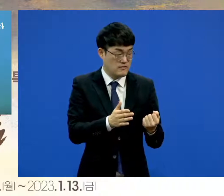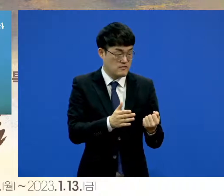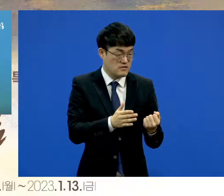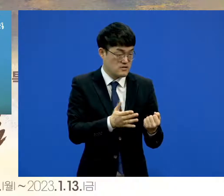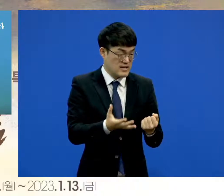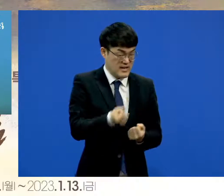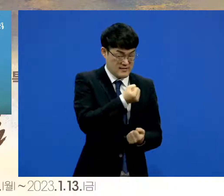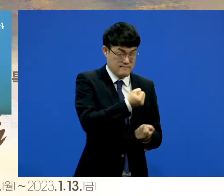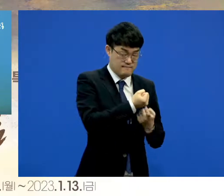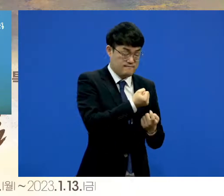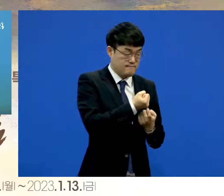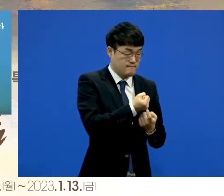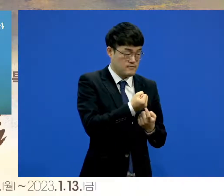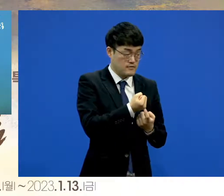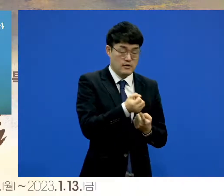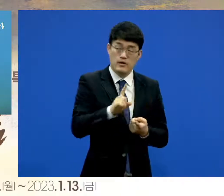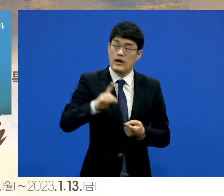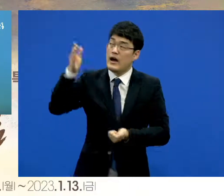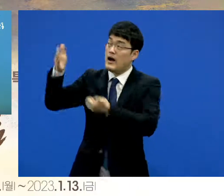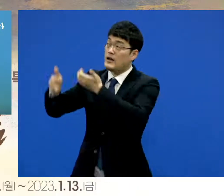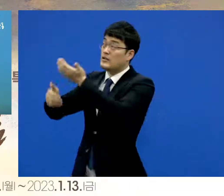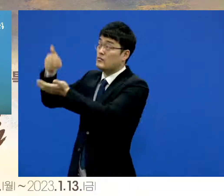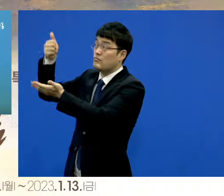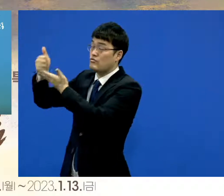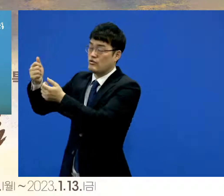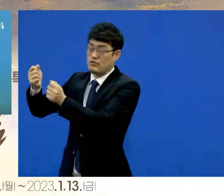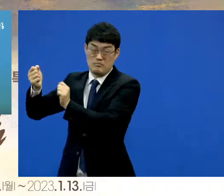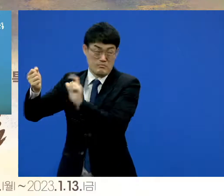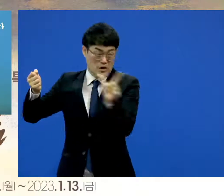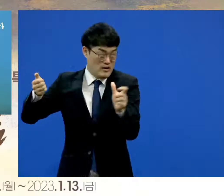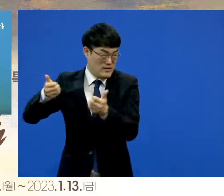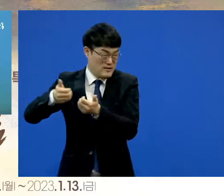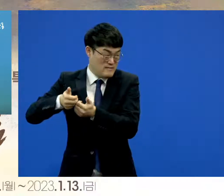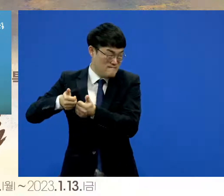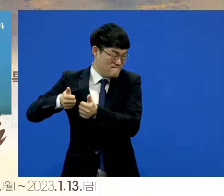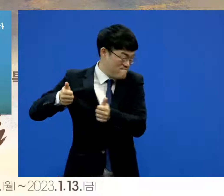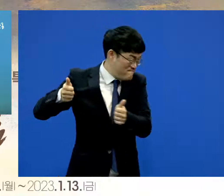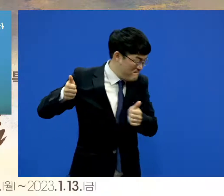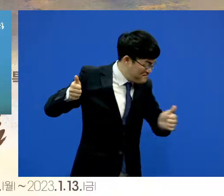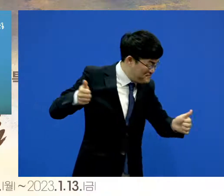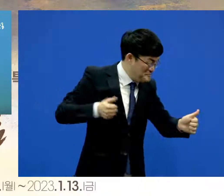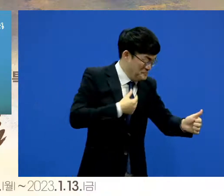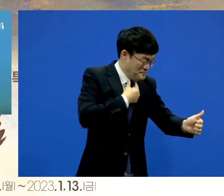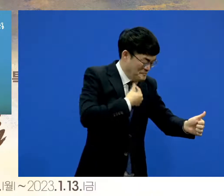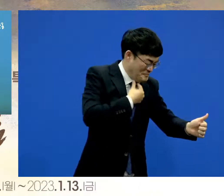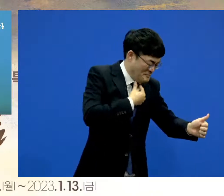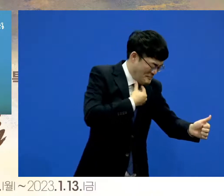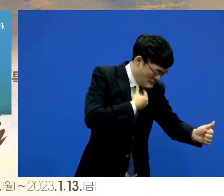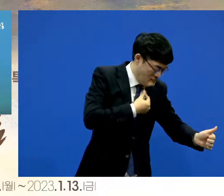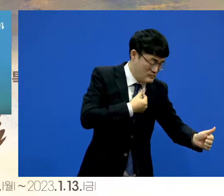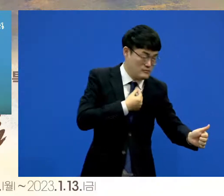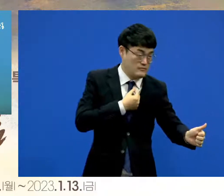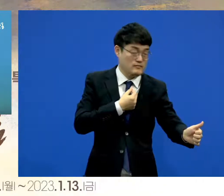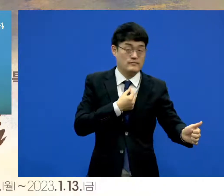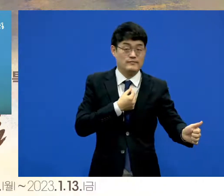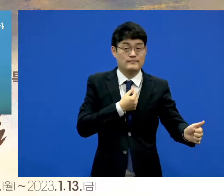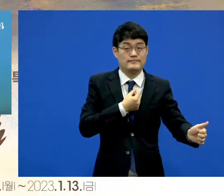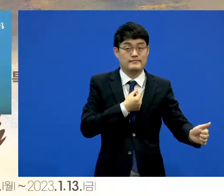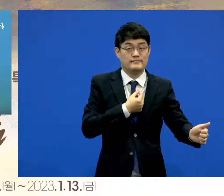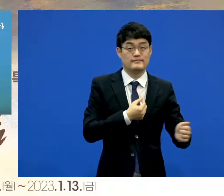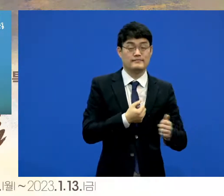그런데 아무리 하나님으로부터 벗어나고 싶어도 벗어날 수 없었어요. 이게 인간의 딜레마입니다.